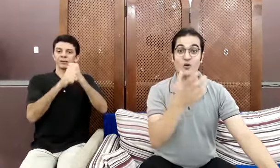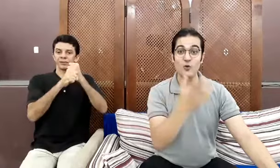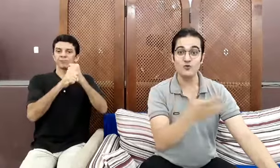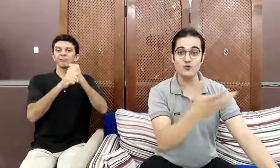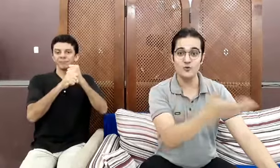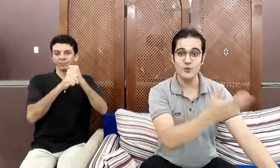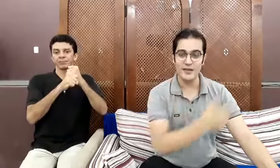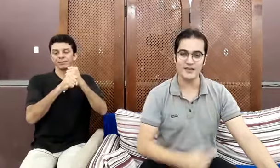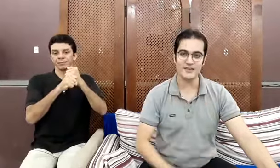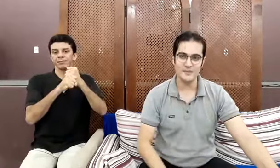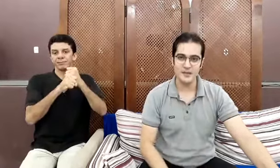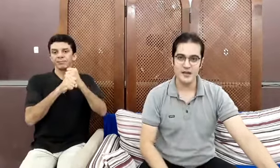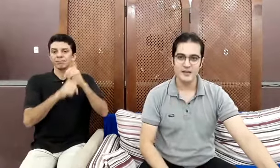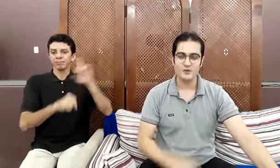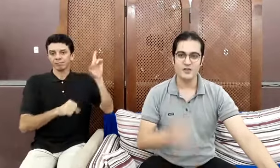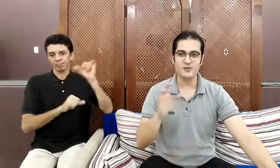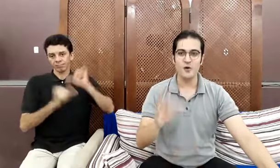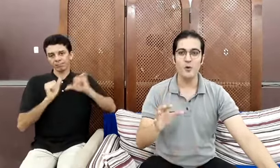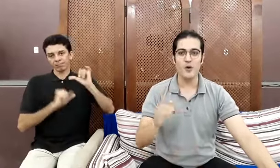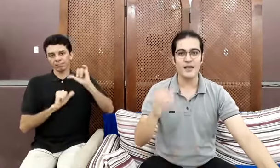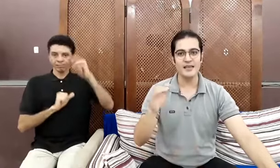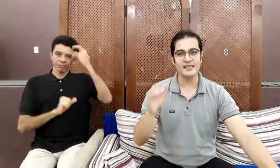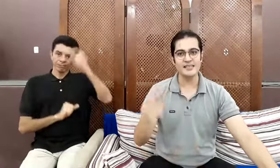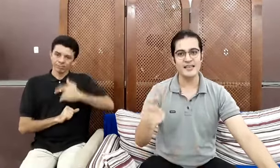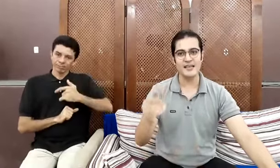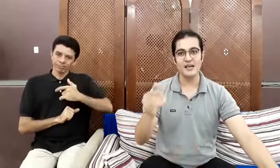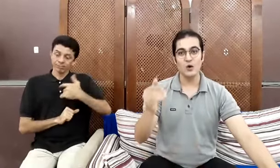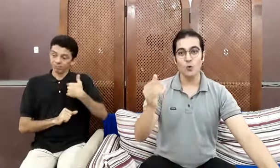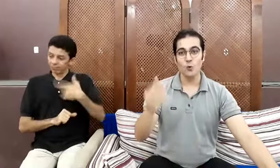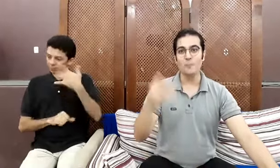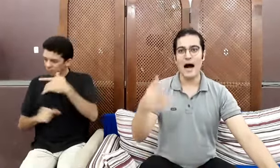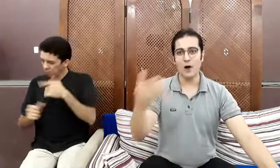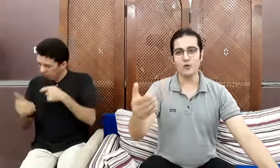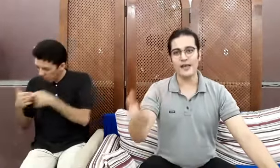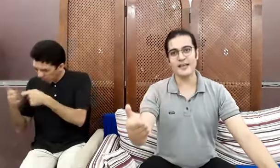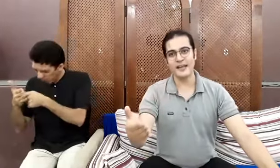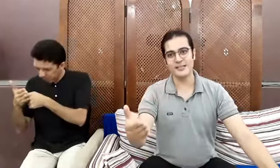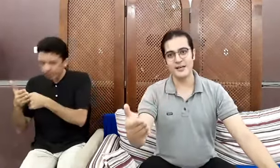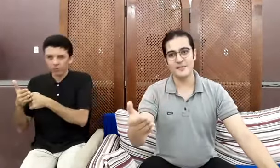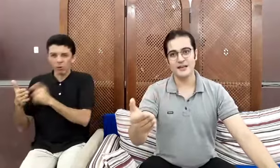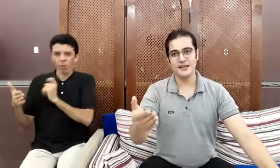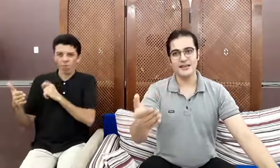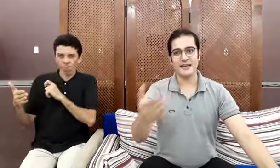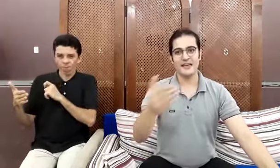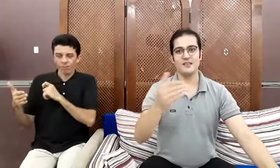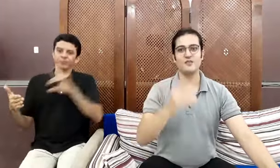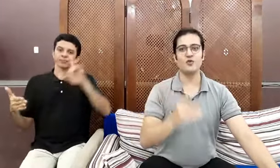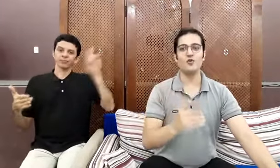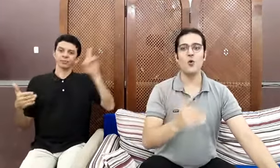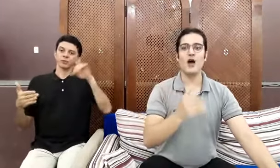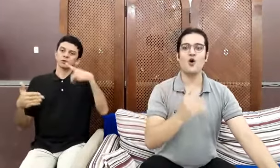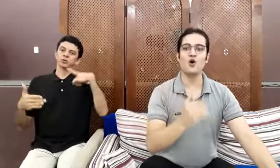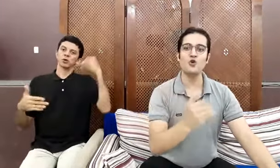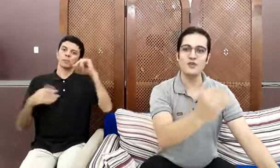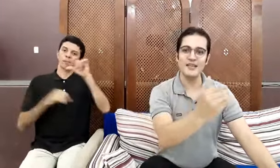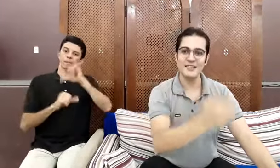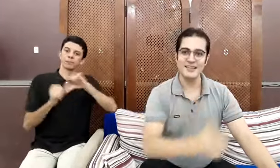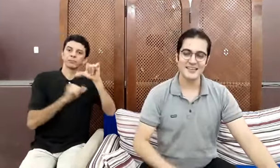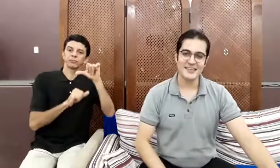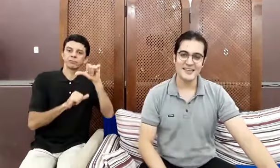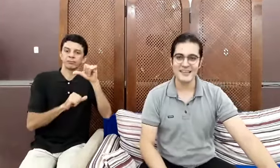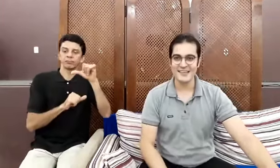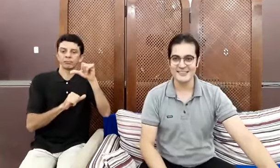iria construir. Deus transformou aquele que seria o mal da igreja naquele que se tornou a